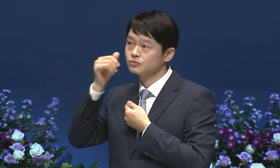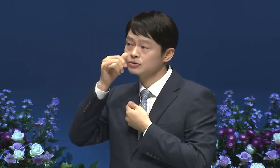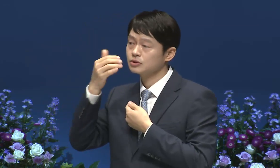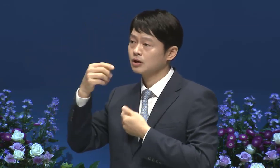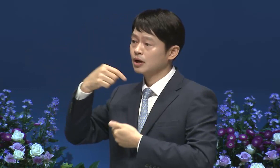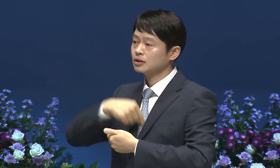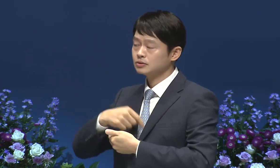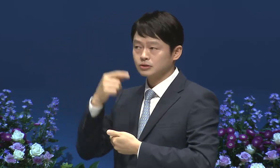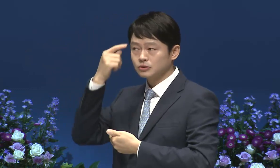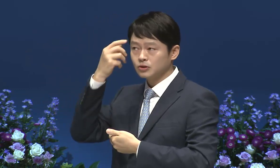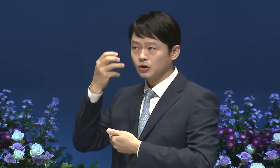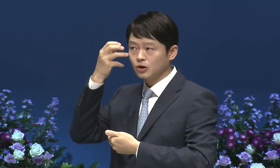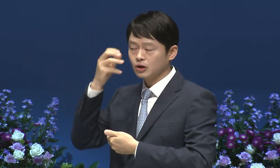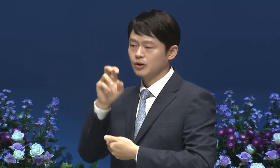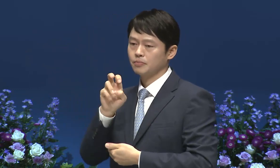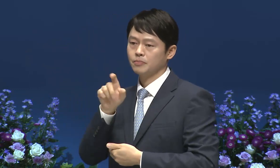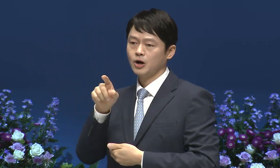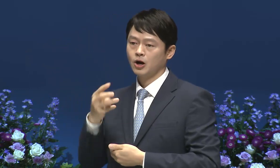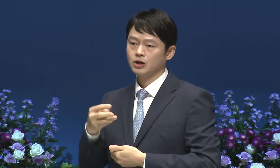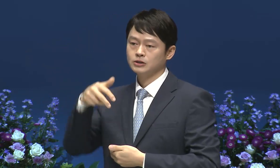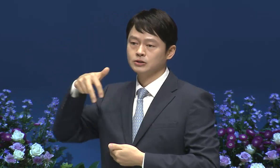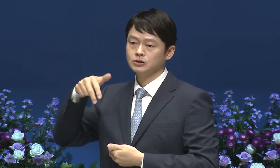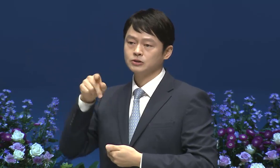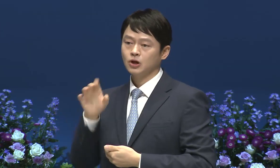메시지를 듣고 주변에 많은 것을 보고